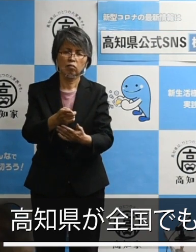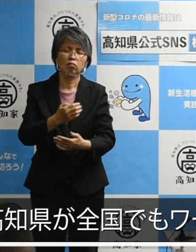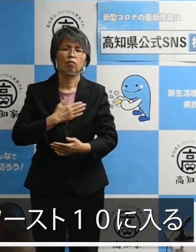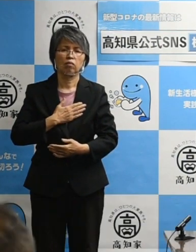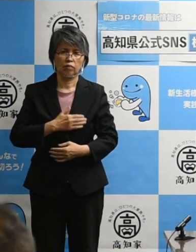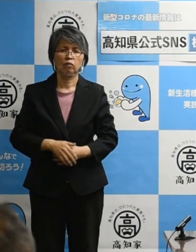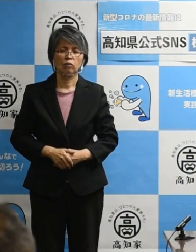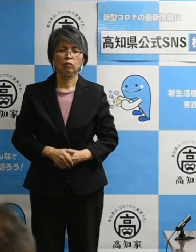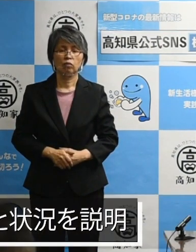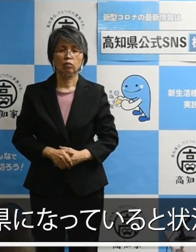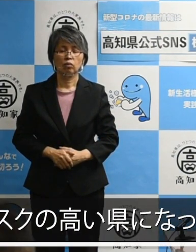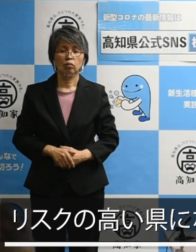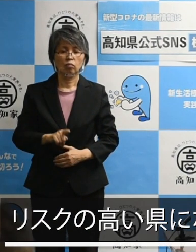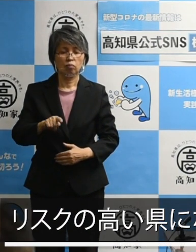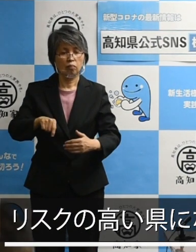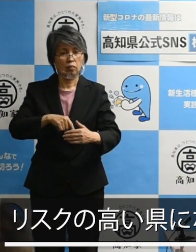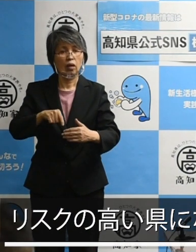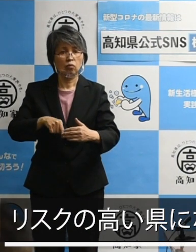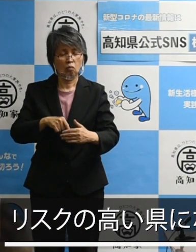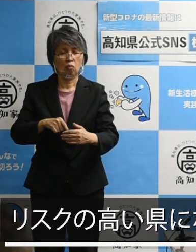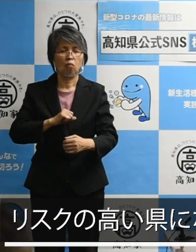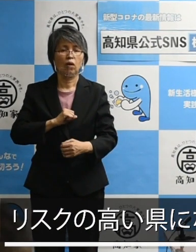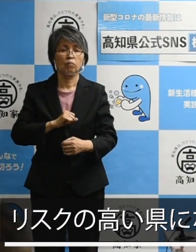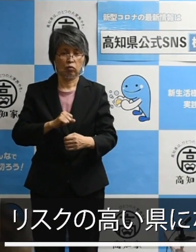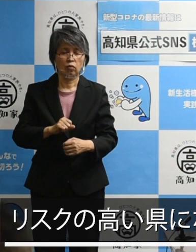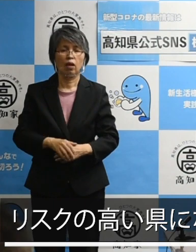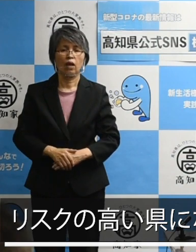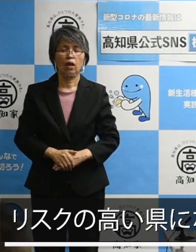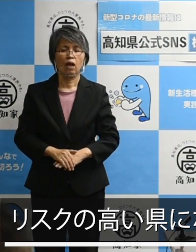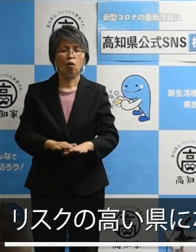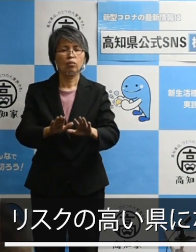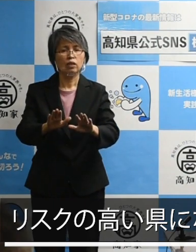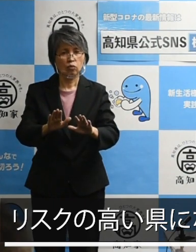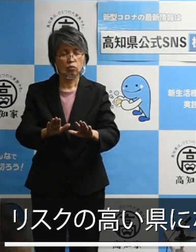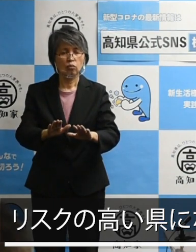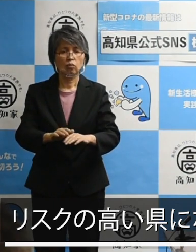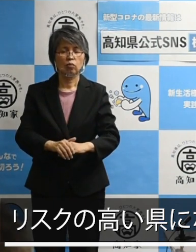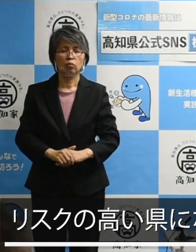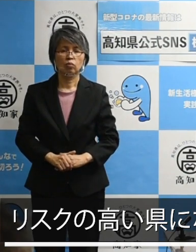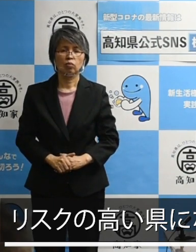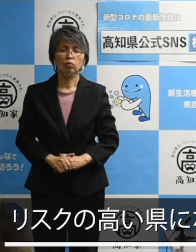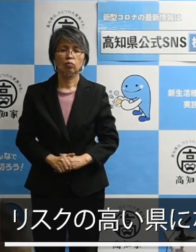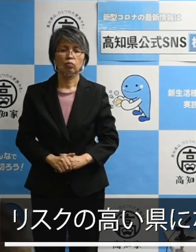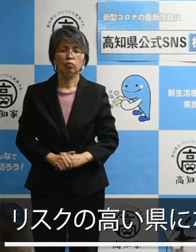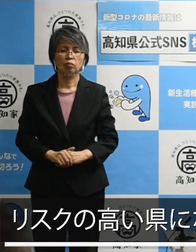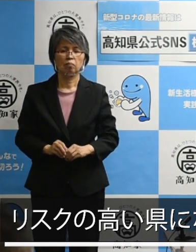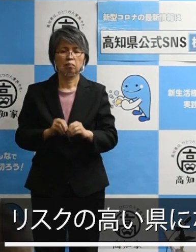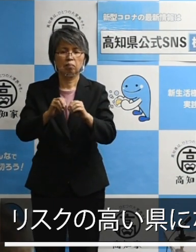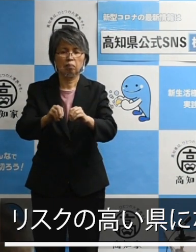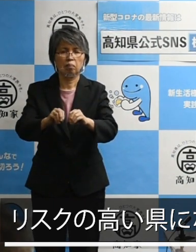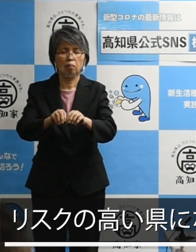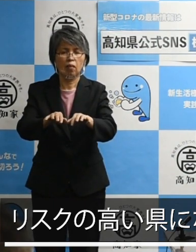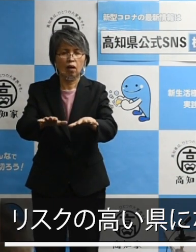。そのいったことがございますので、本日は感染状況の概